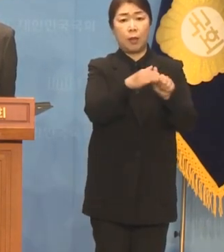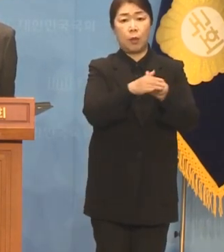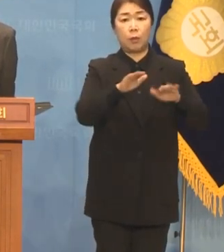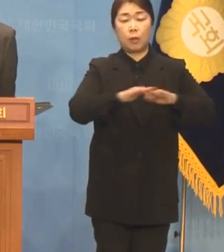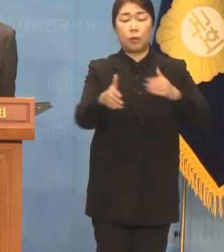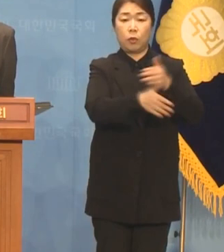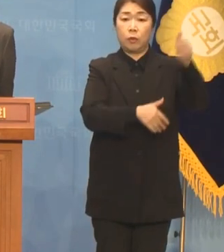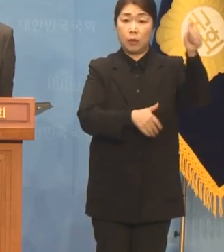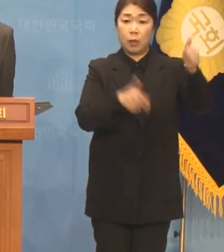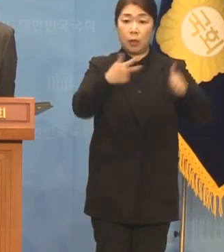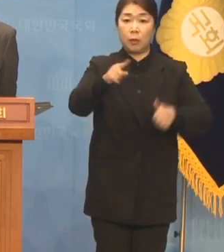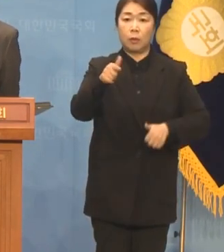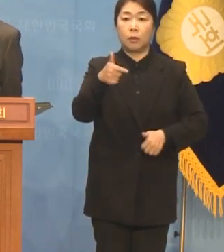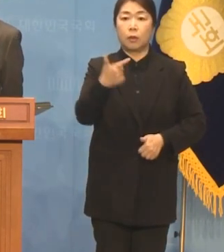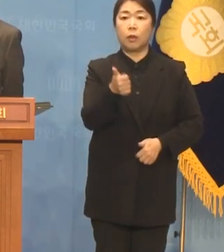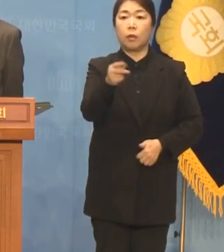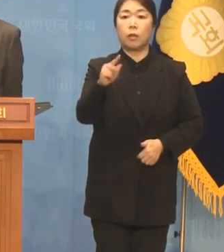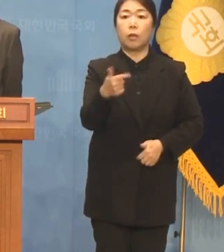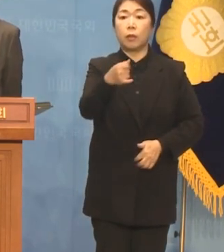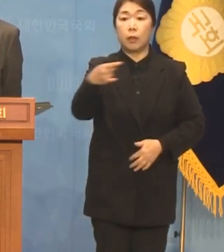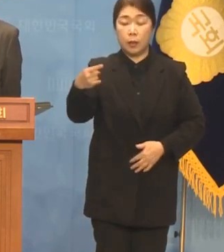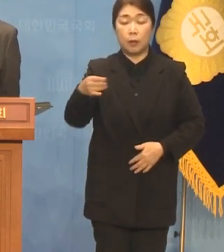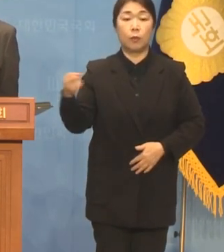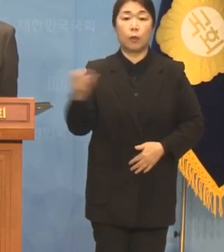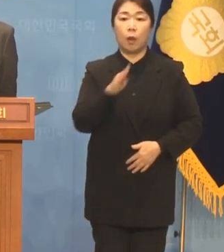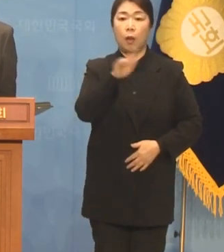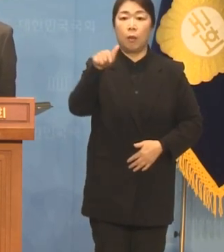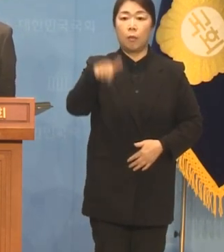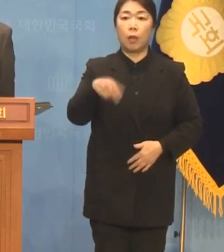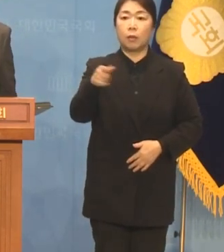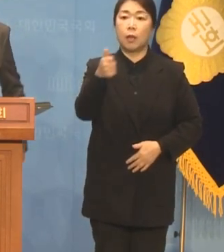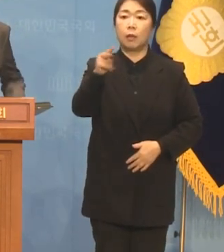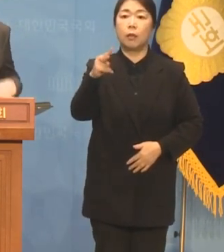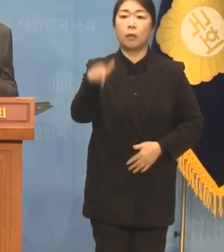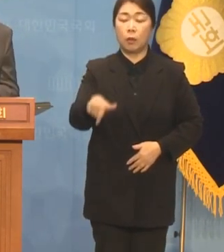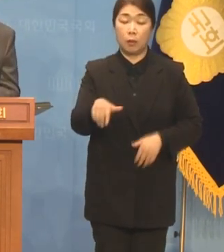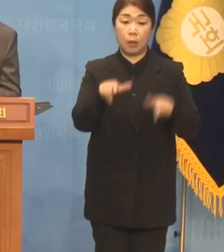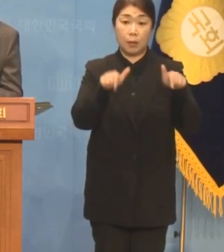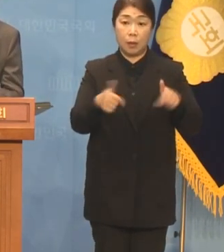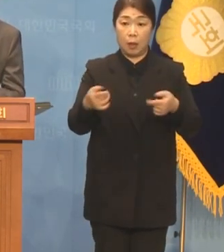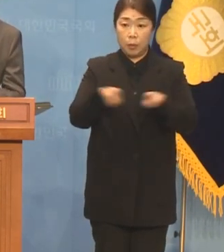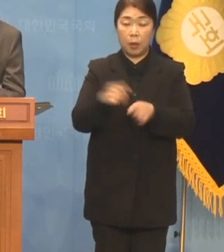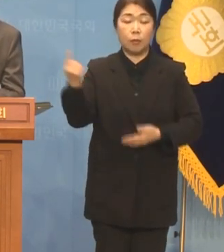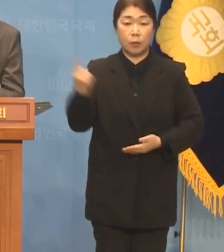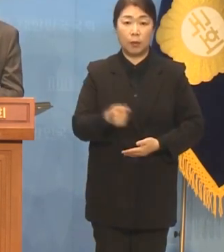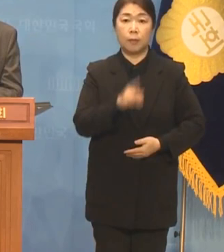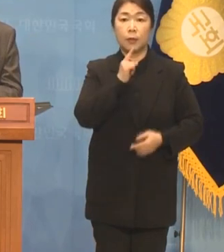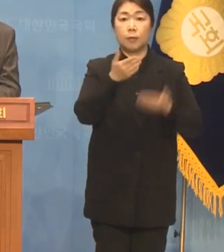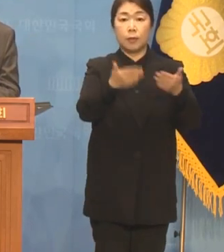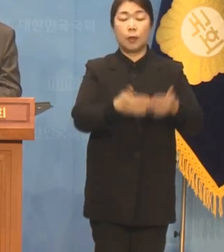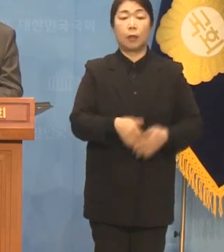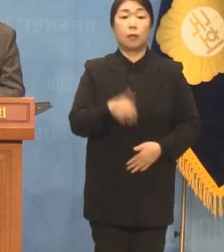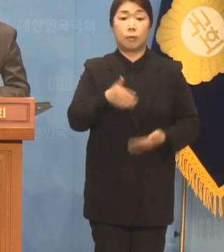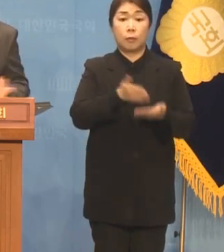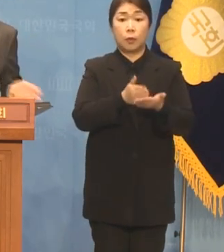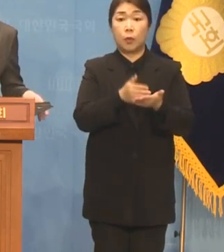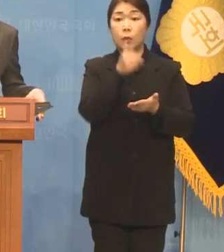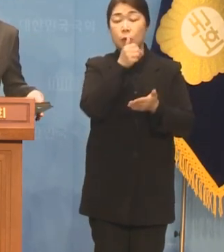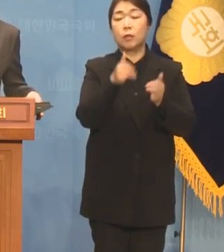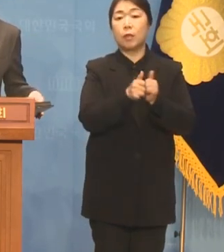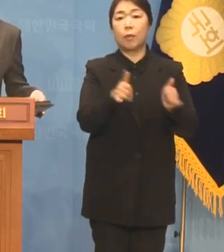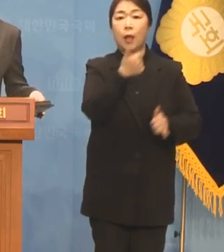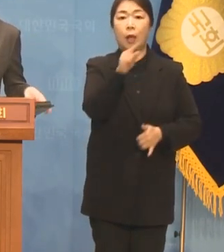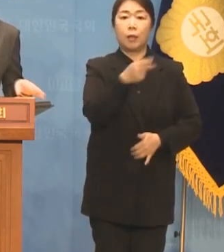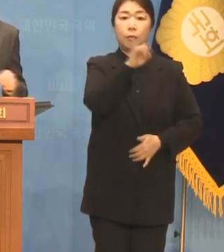정치테러대책위원회 위원장 전현희 그리고 박상혁 간사님께서 함께 하셨습니다. 한민수 대변인도